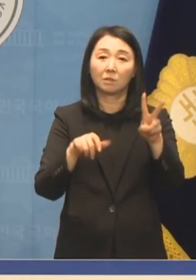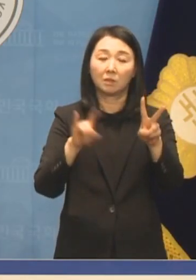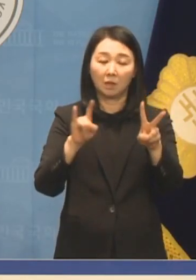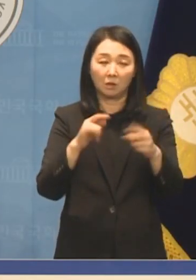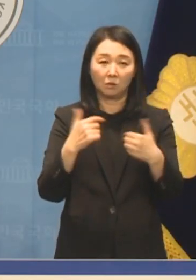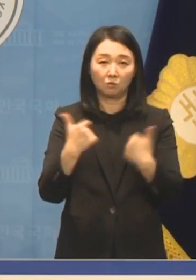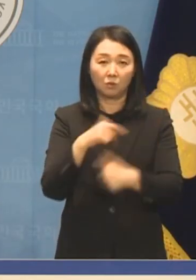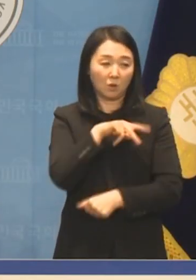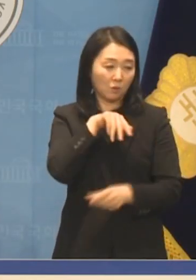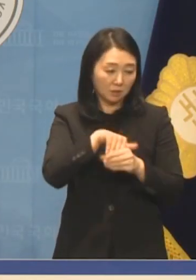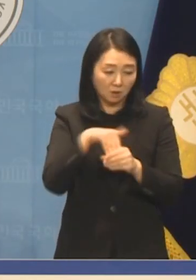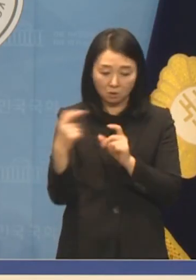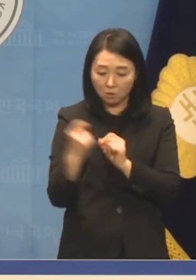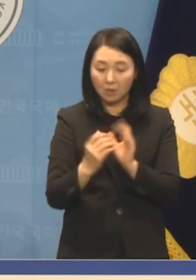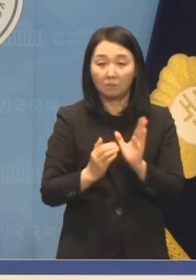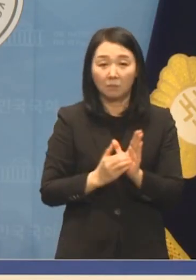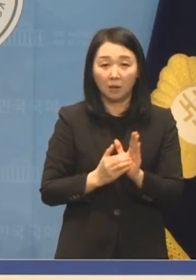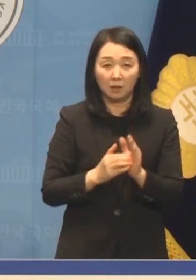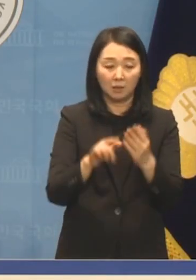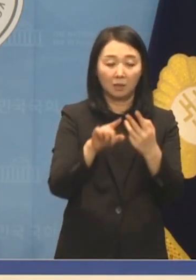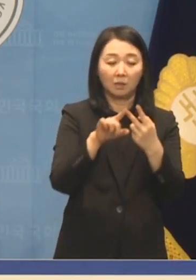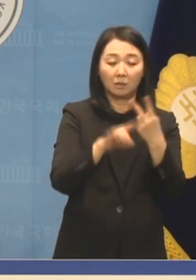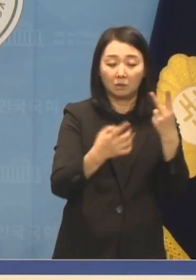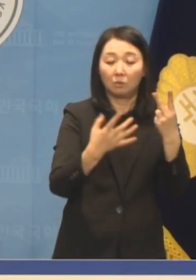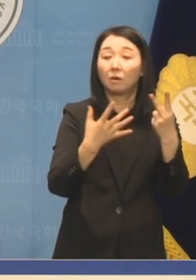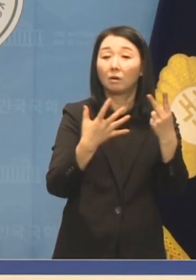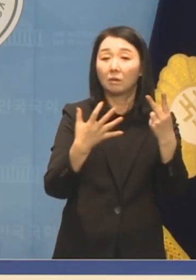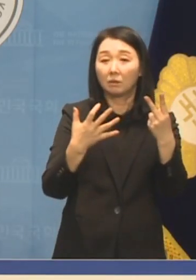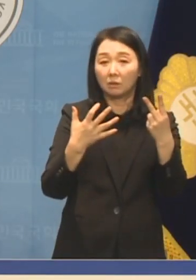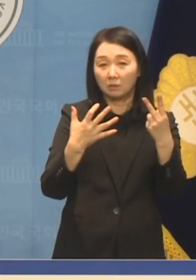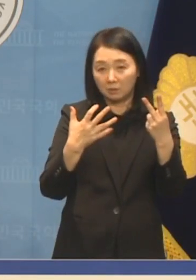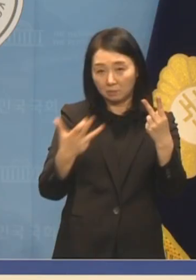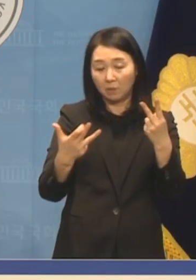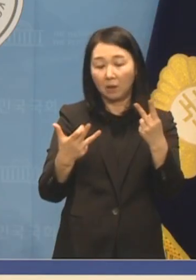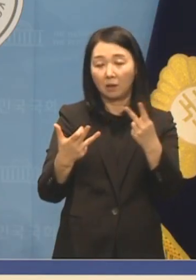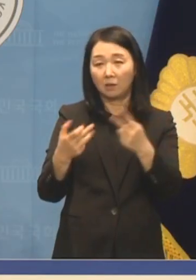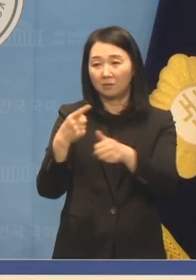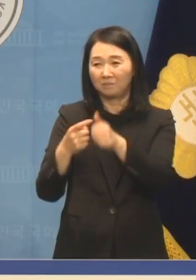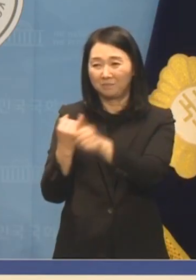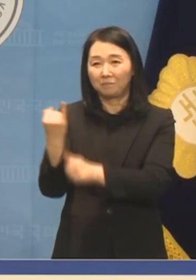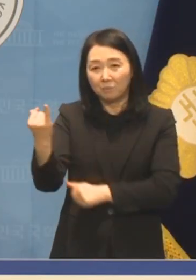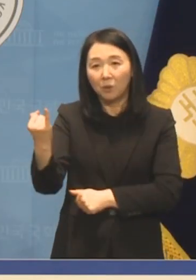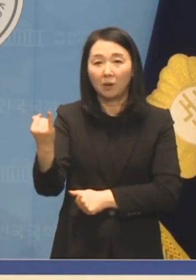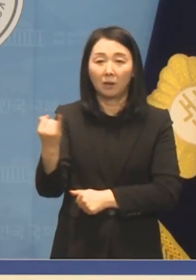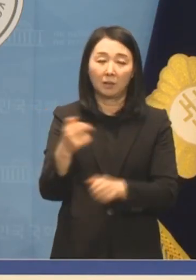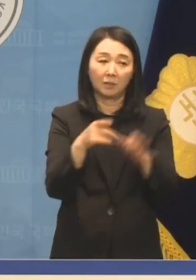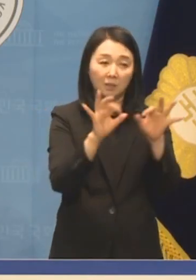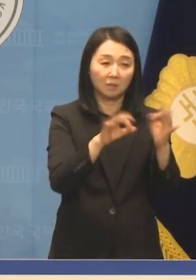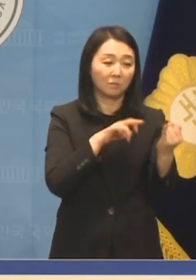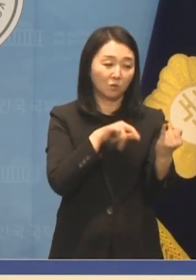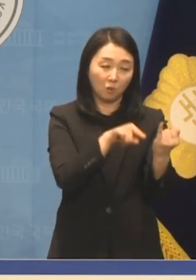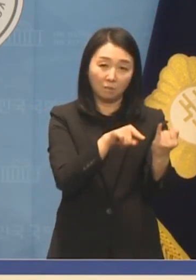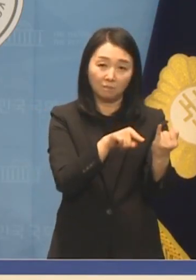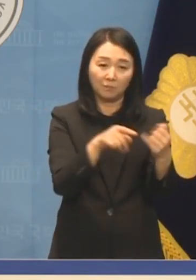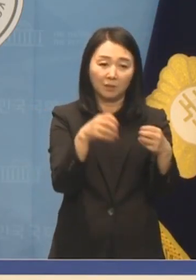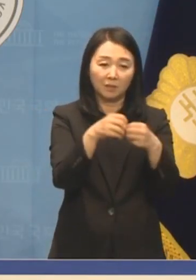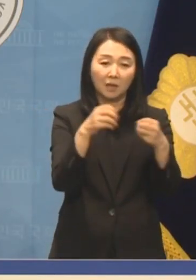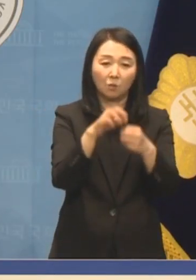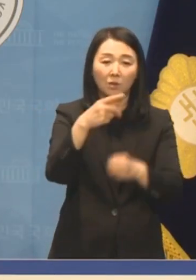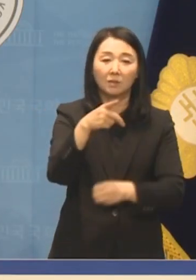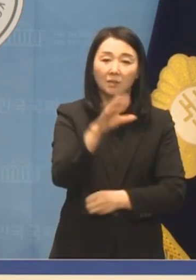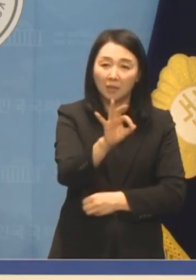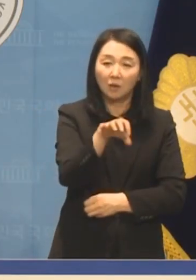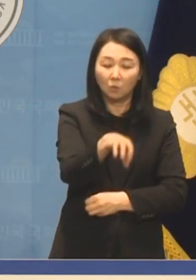국회의원 선거를 앞두고 2월 18일 김건희 대통령 부인이 김영선 전 의원에게 창원